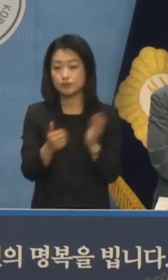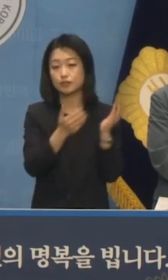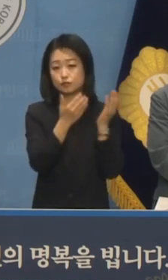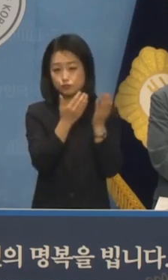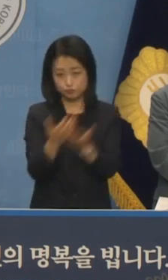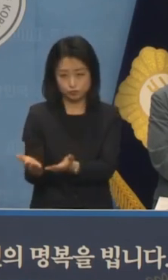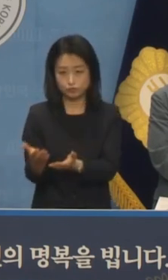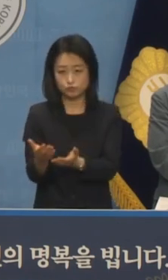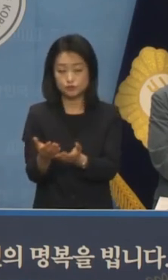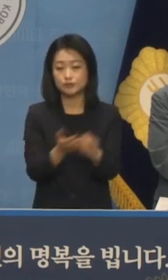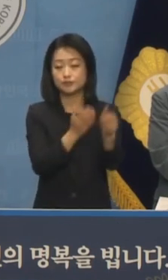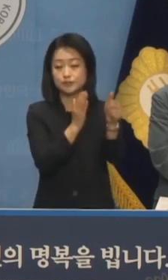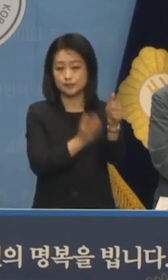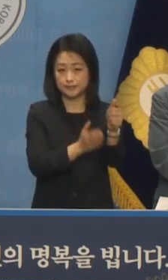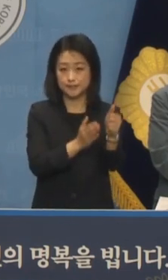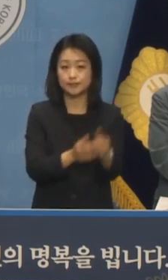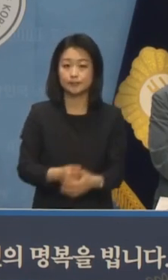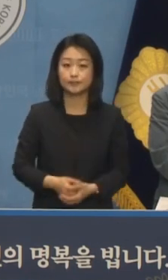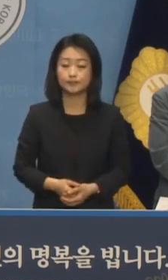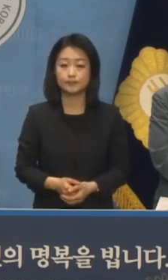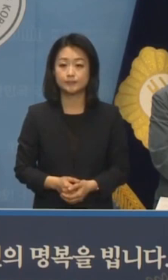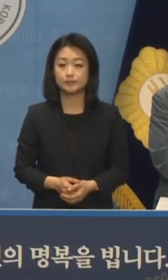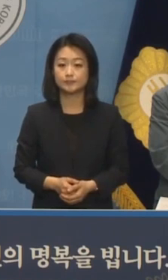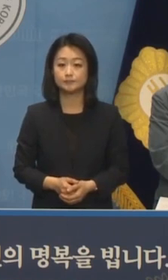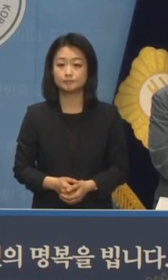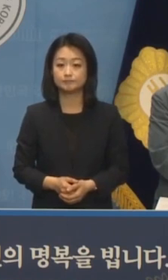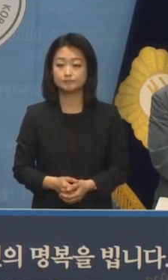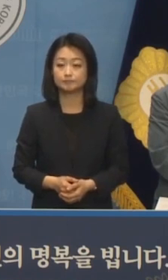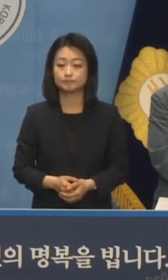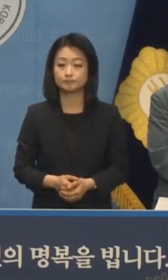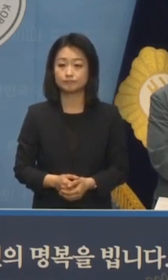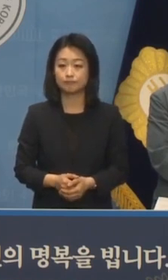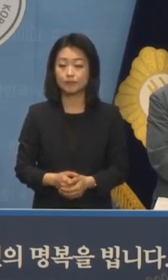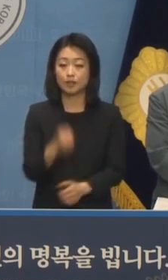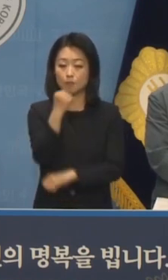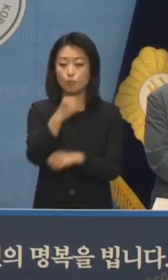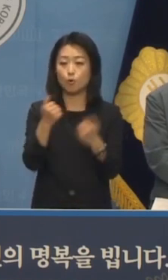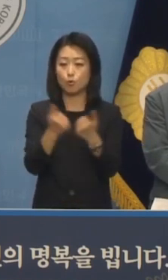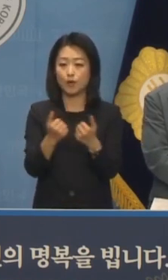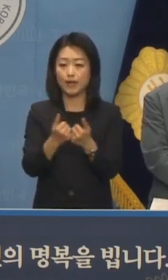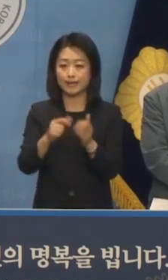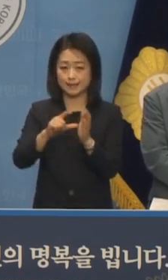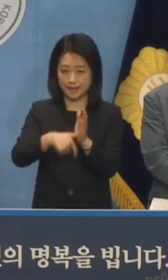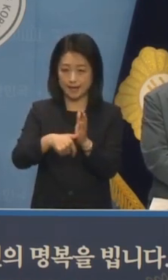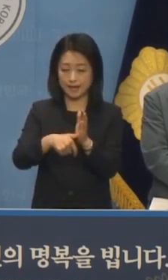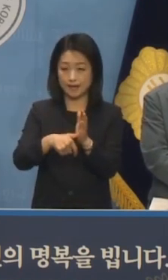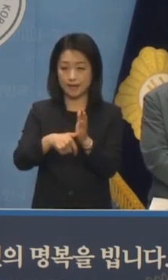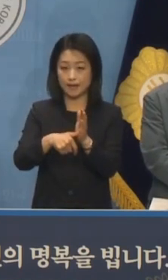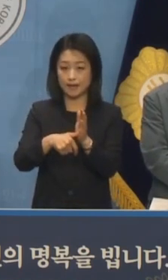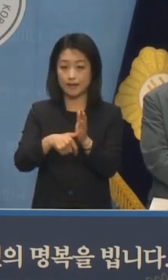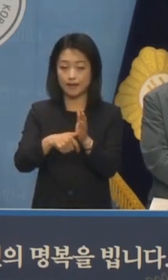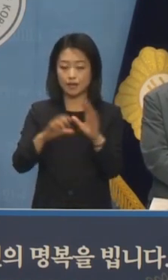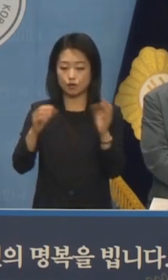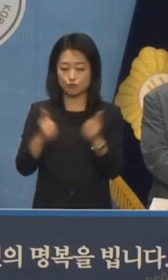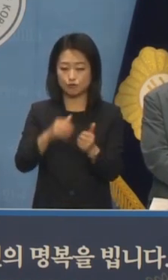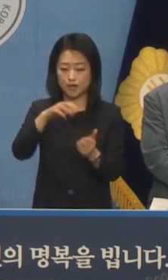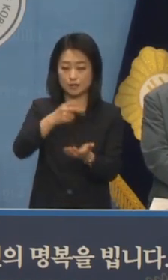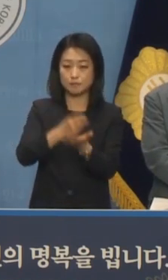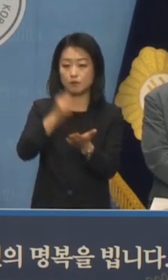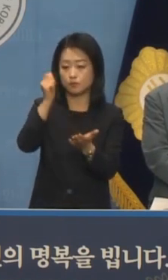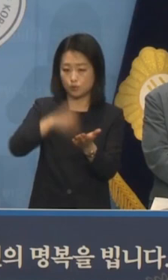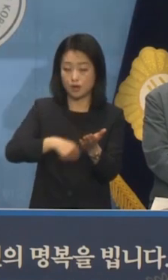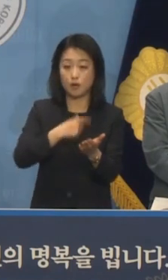있도록 해주셨으면 좋겠습니다. 마지막 본회의 때 반드시 통과될 수 있도록 저희 을지로위원회 그리고